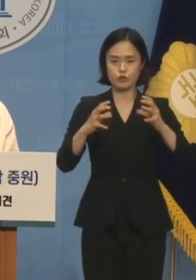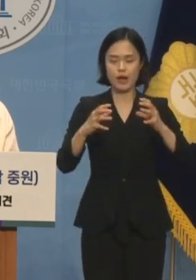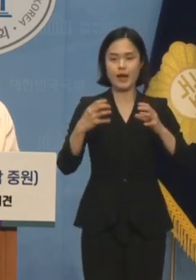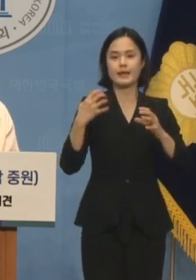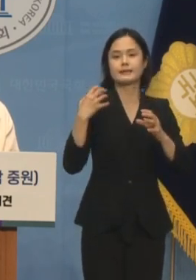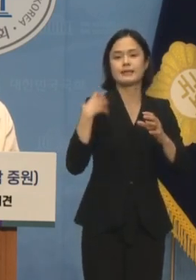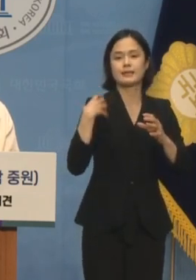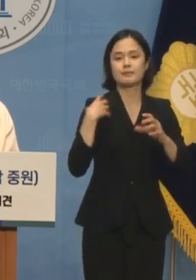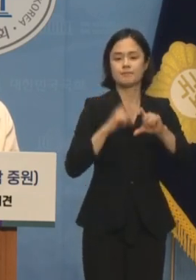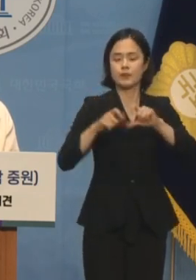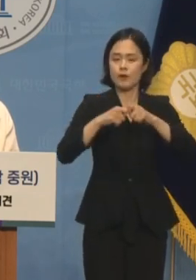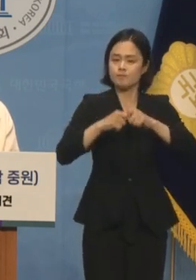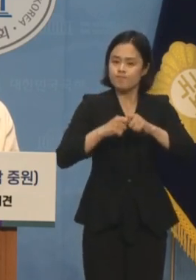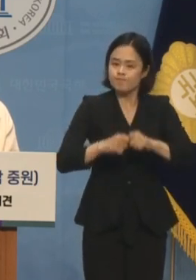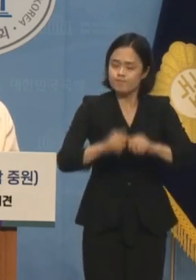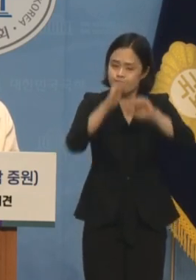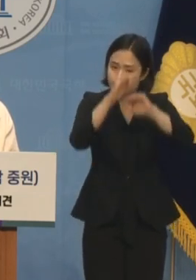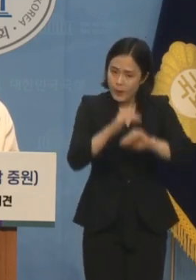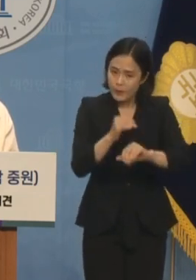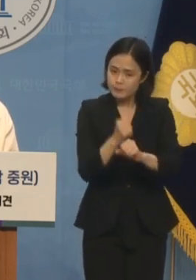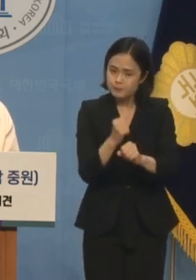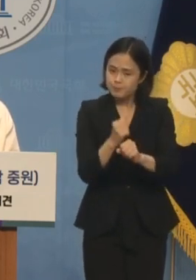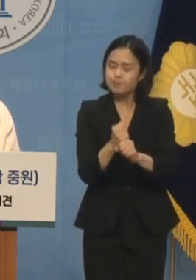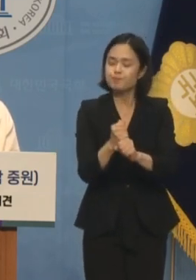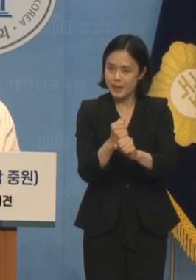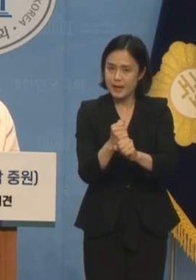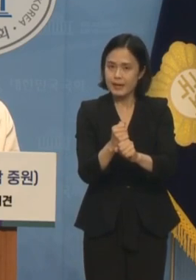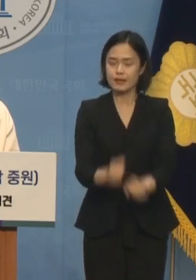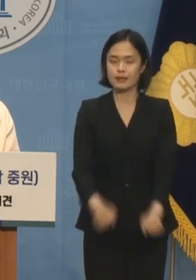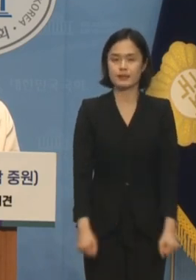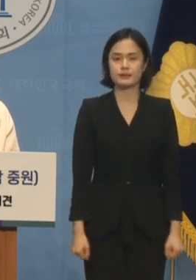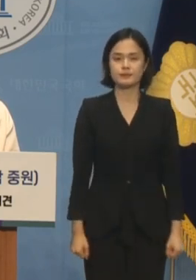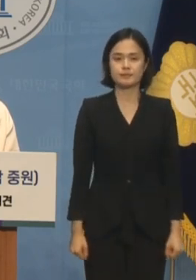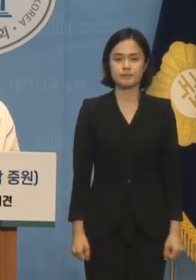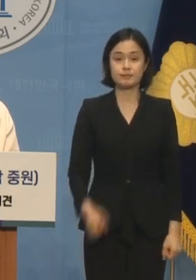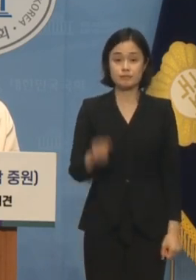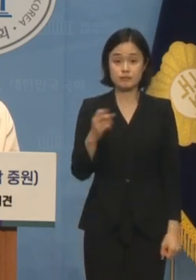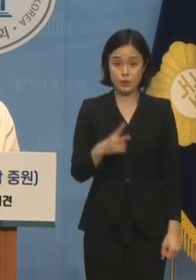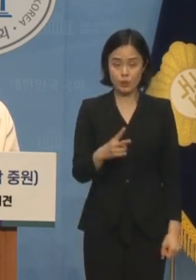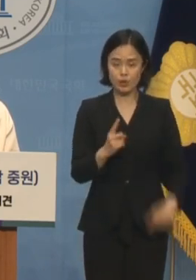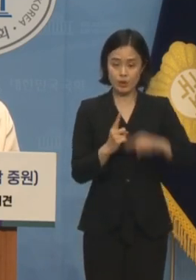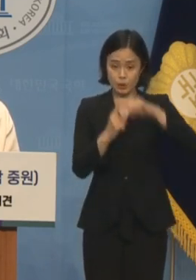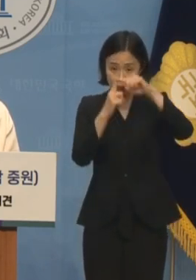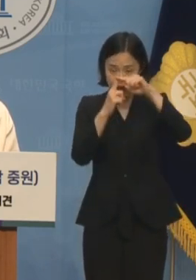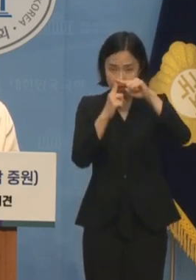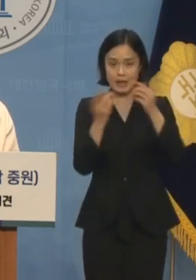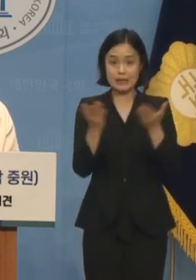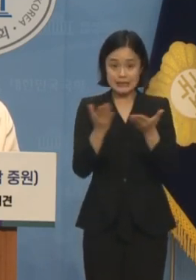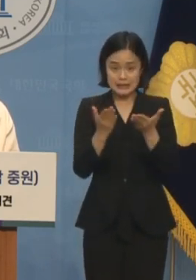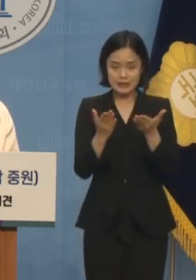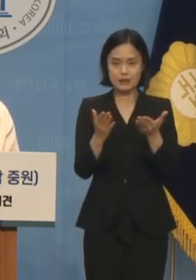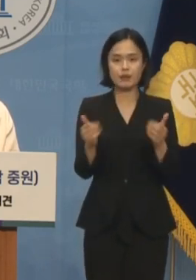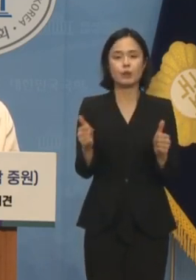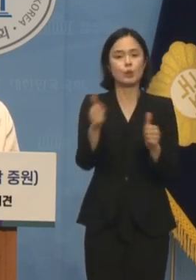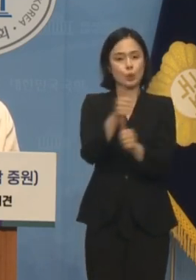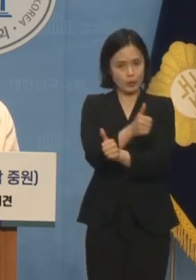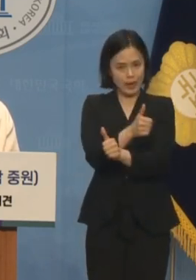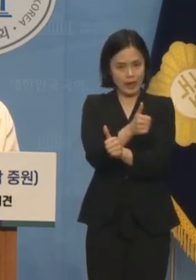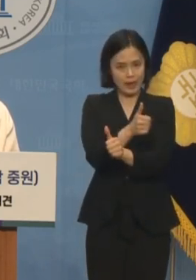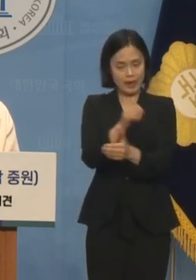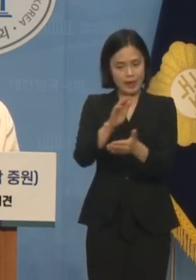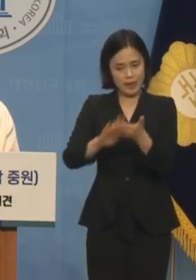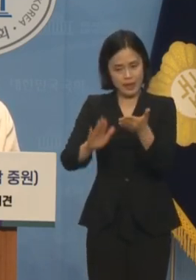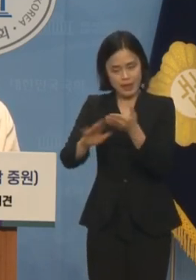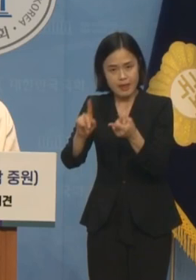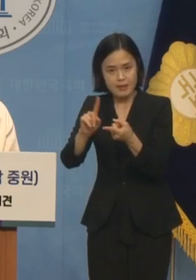더 구체적으로 규정하였습니다. 또 간호사 교대 근무제에 대한 지원 의무를 명확히 하고